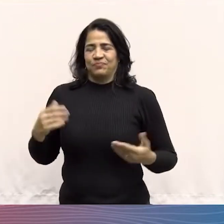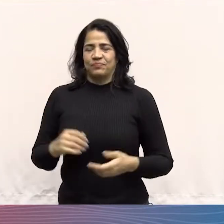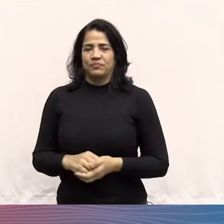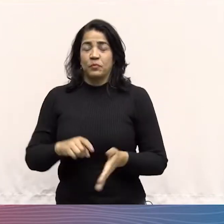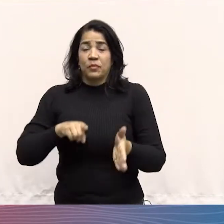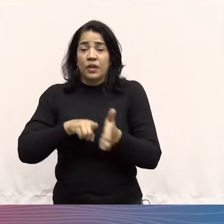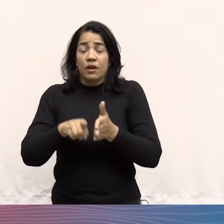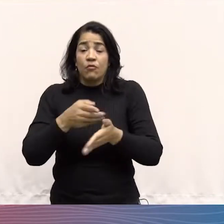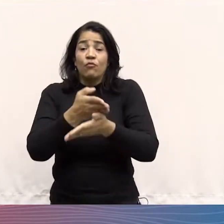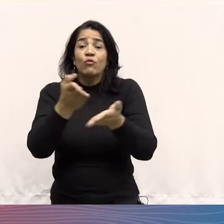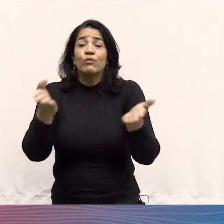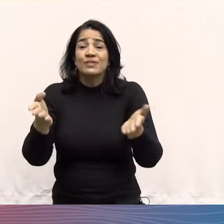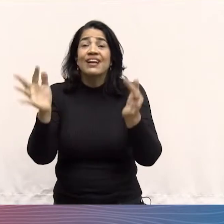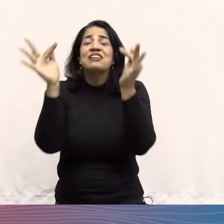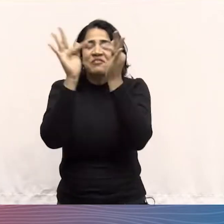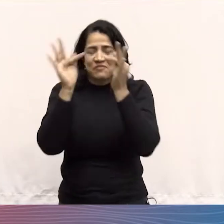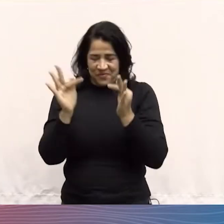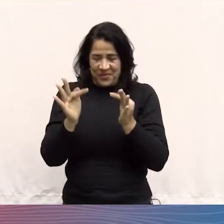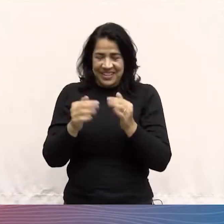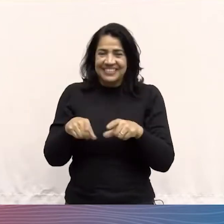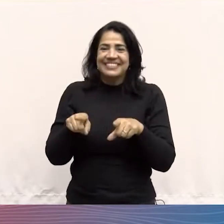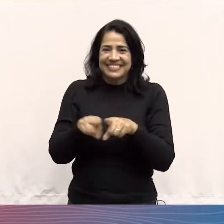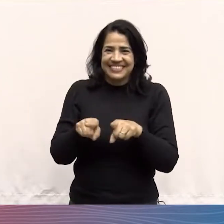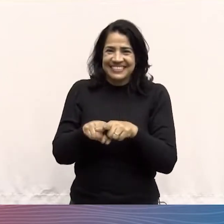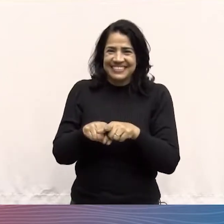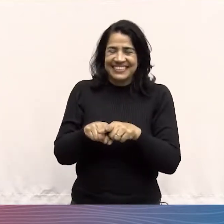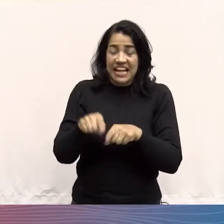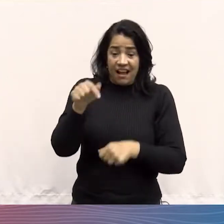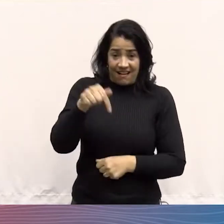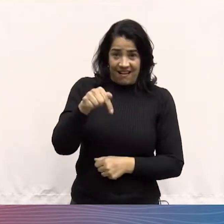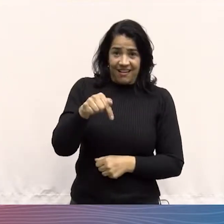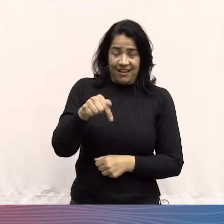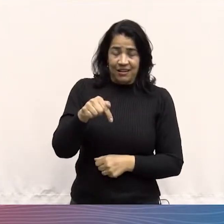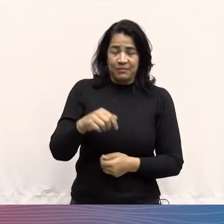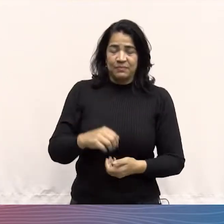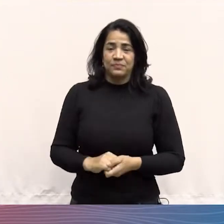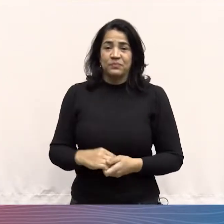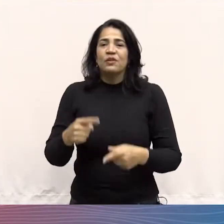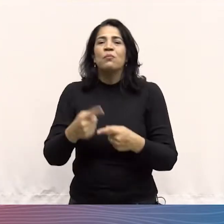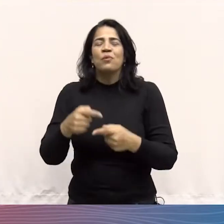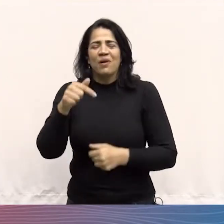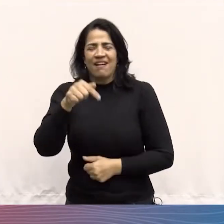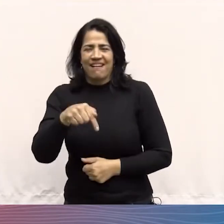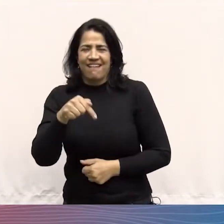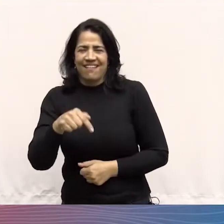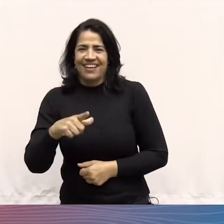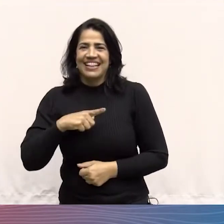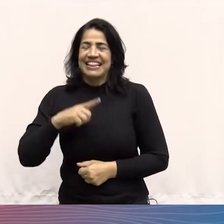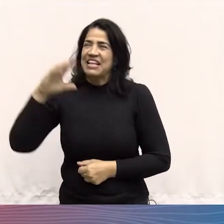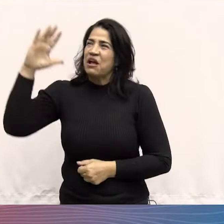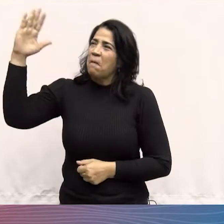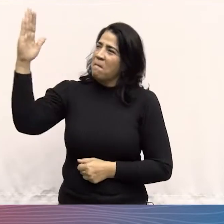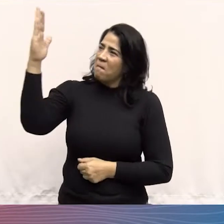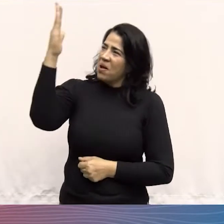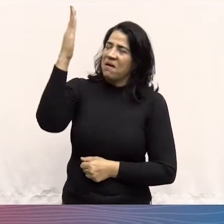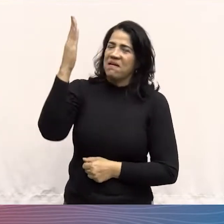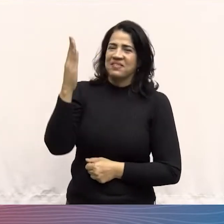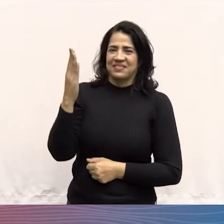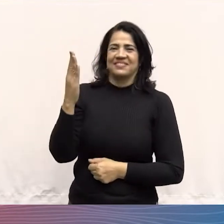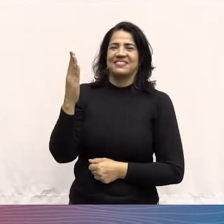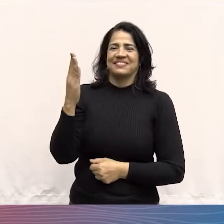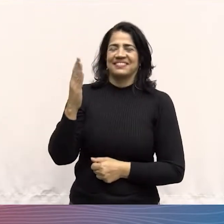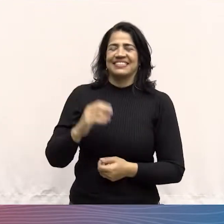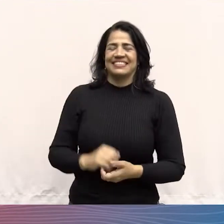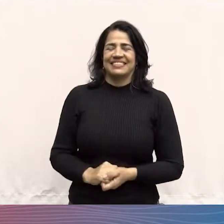aqui? Porque aqui tem presença de Deus. Não é lugar físico, não é? Mas